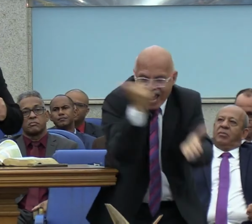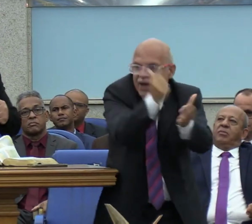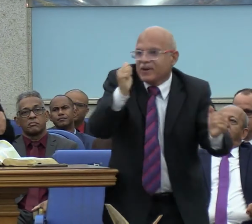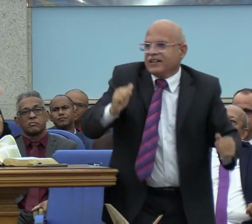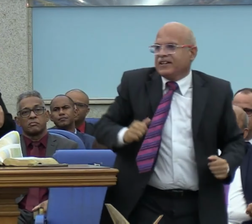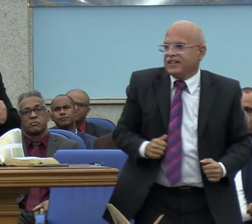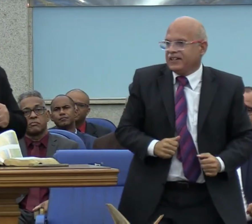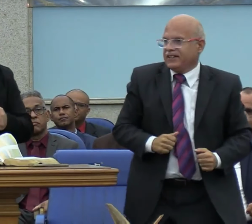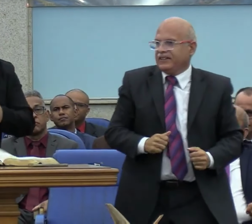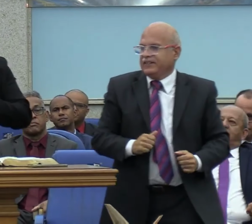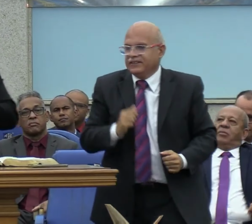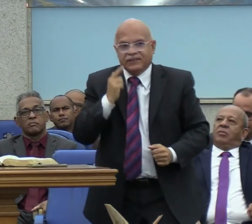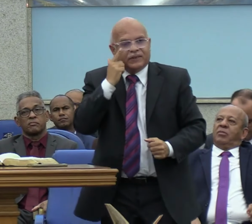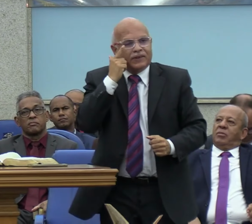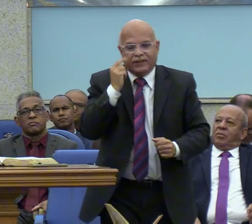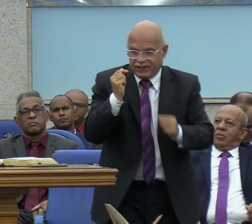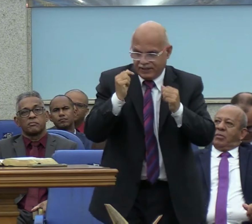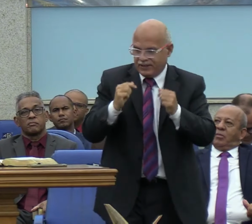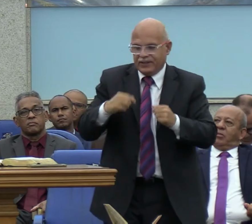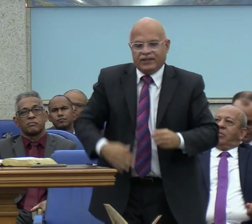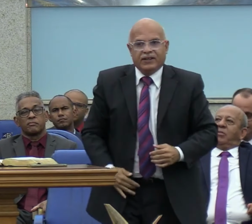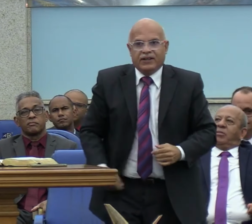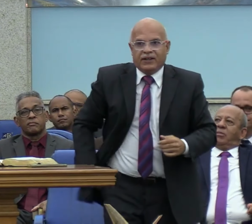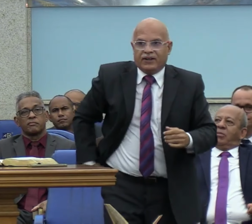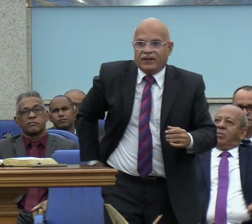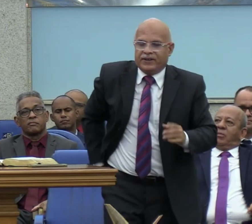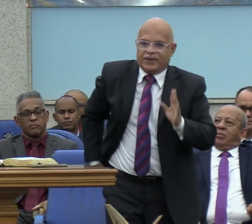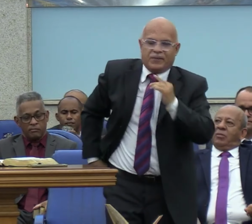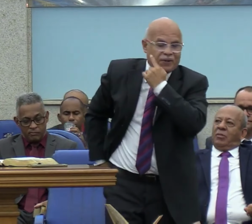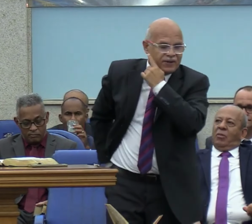aqui, Ele vai te ajudar, Ele vai te fortalecer.